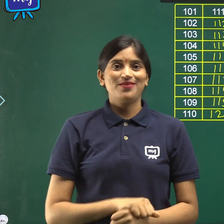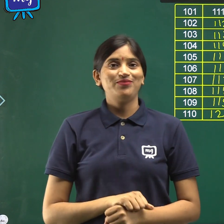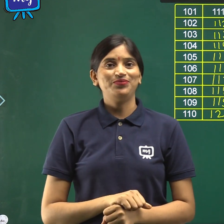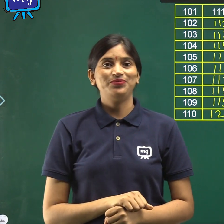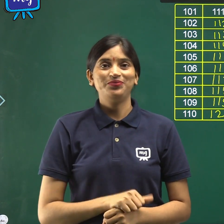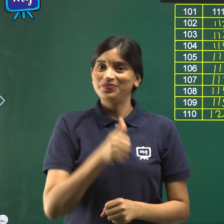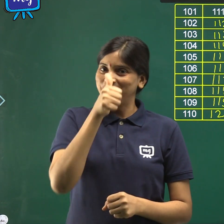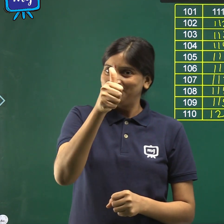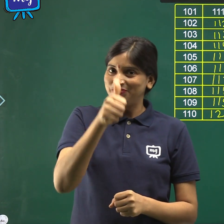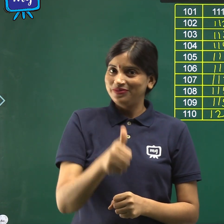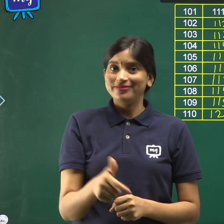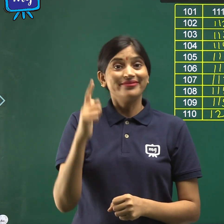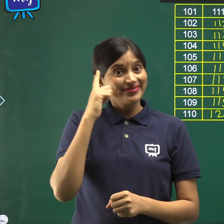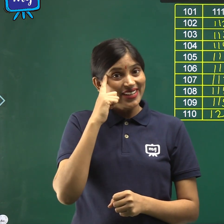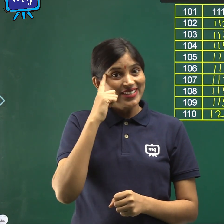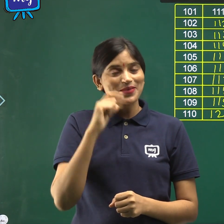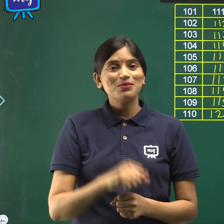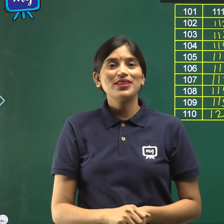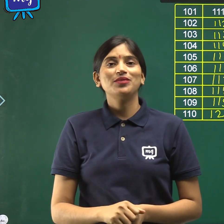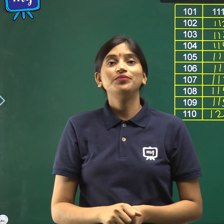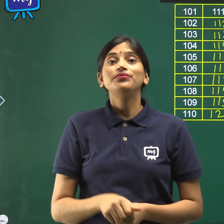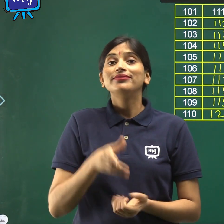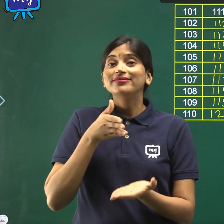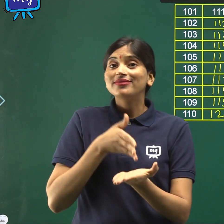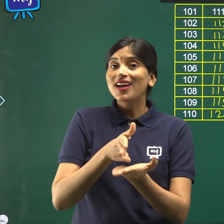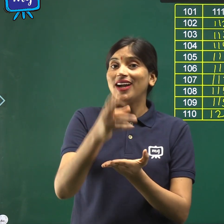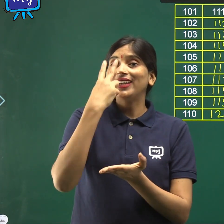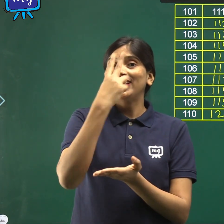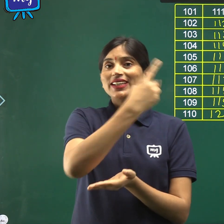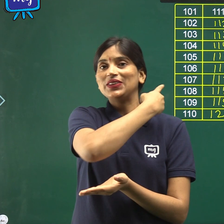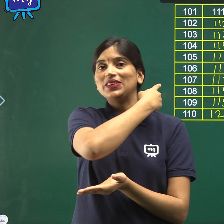120। ठीक, आया समझ में? आगे देखो